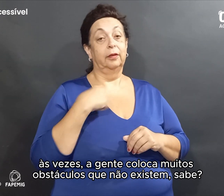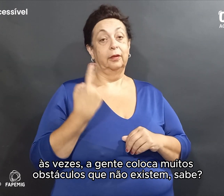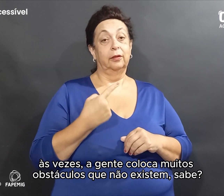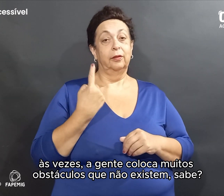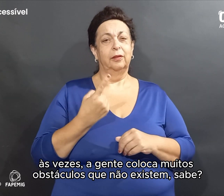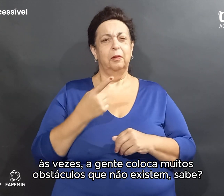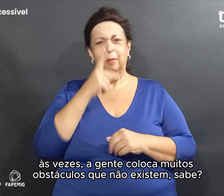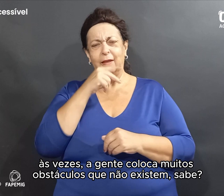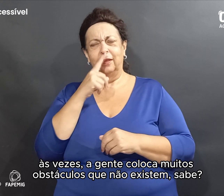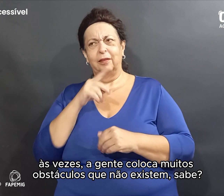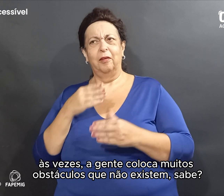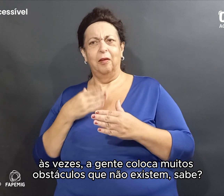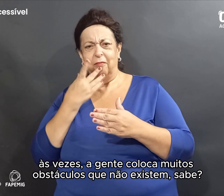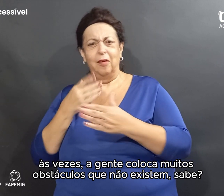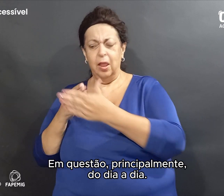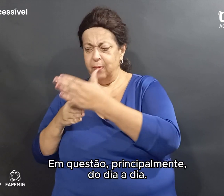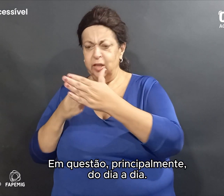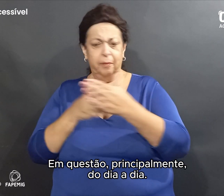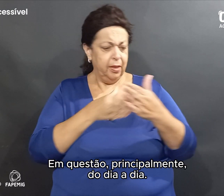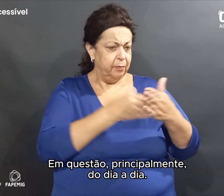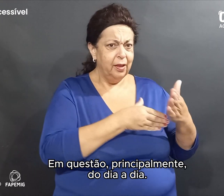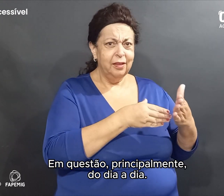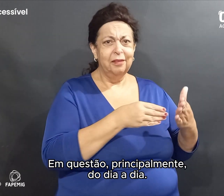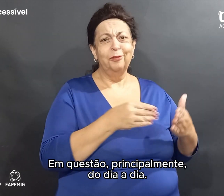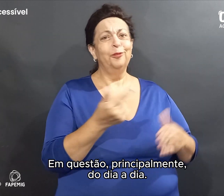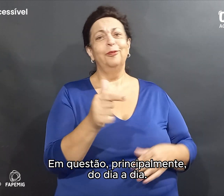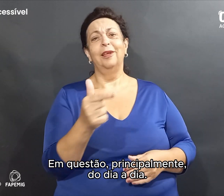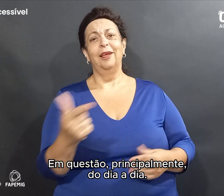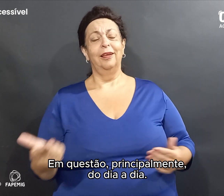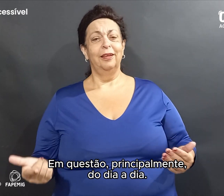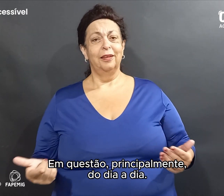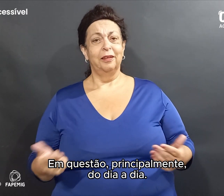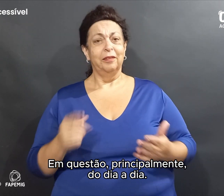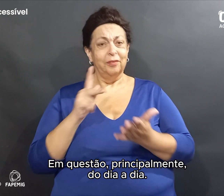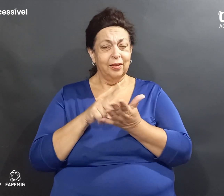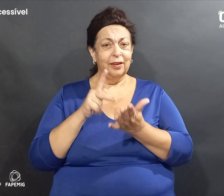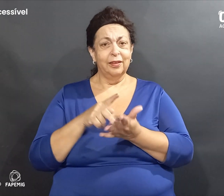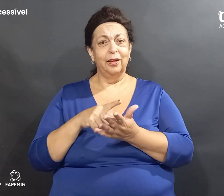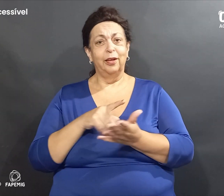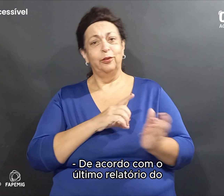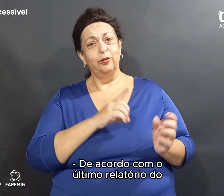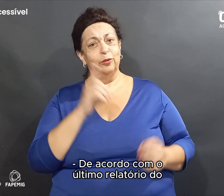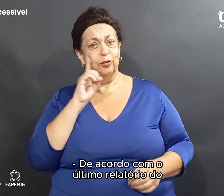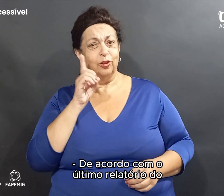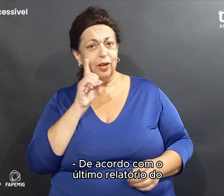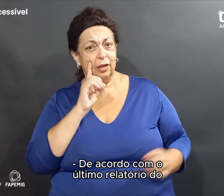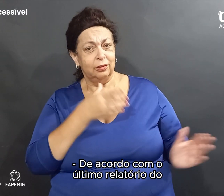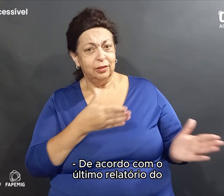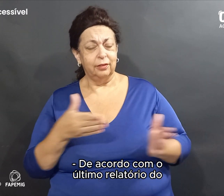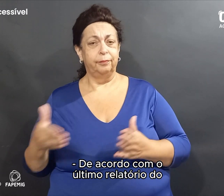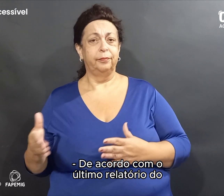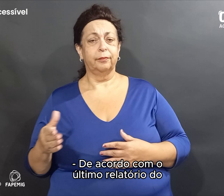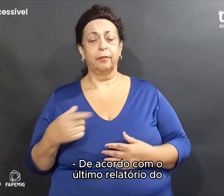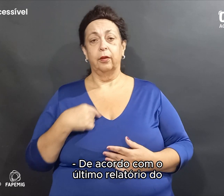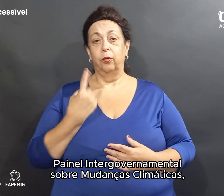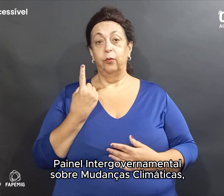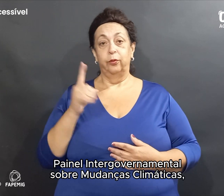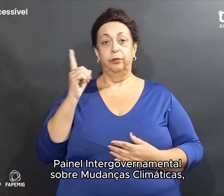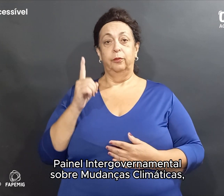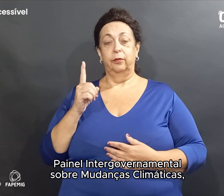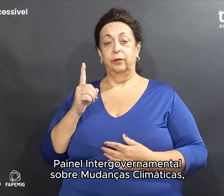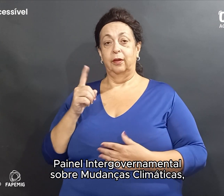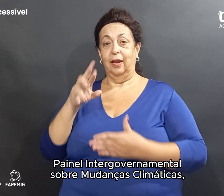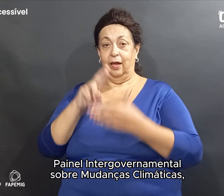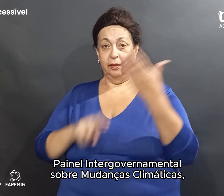muitos obstáculos que não existem, sabe? Em questão principalmente do dia a dia. De acordo com o último relatório do